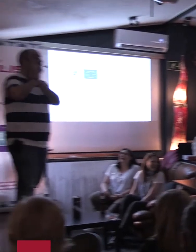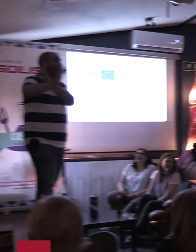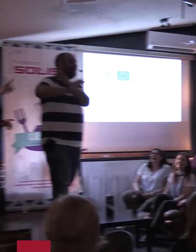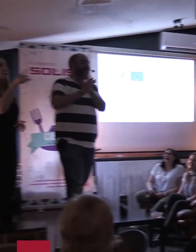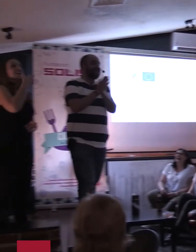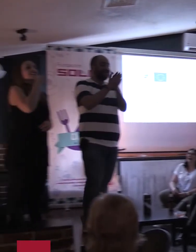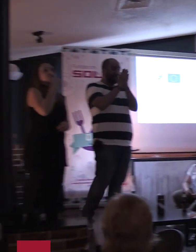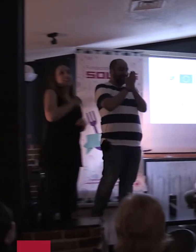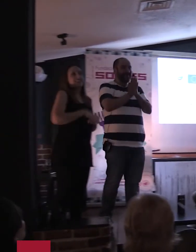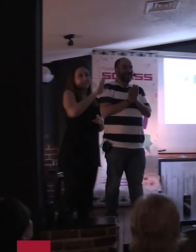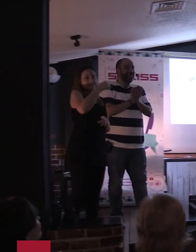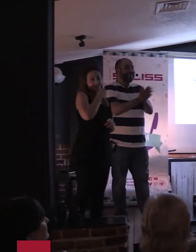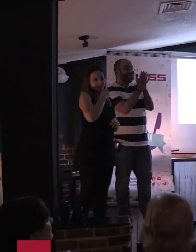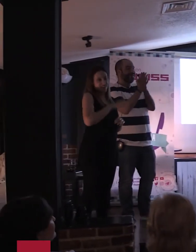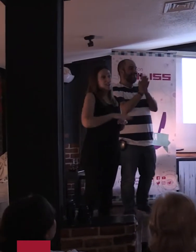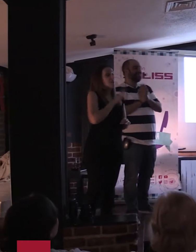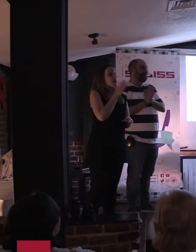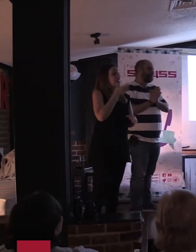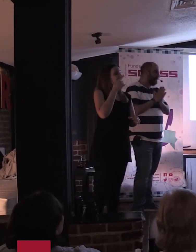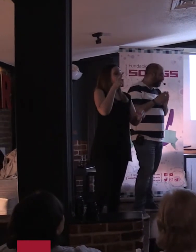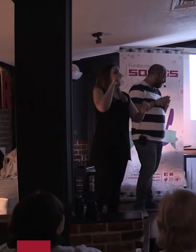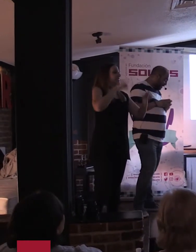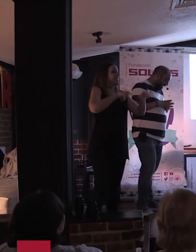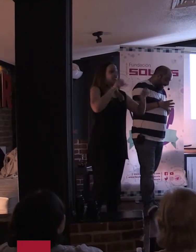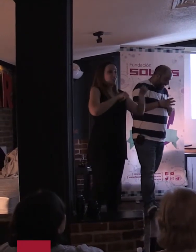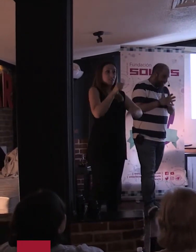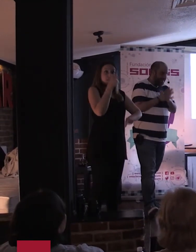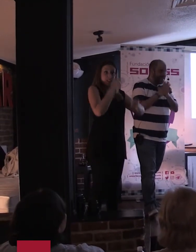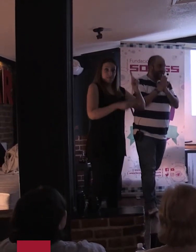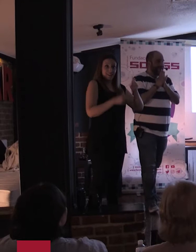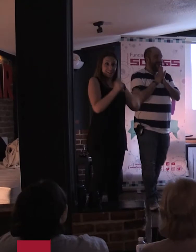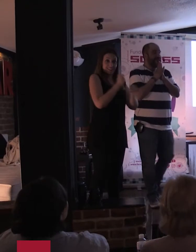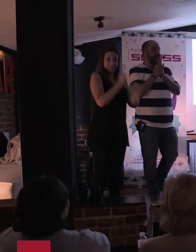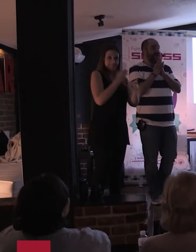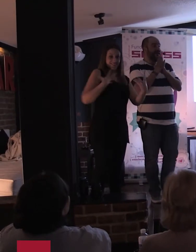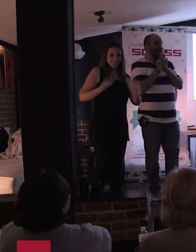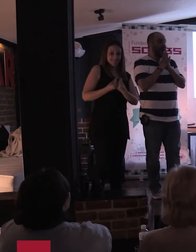Esa es fácil. Esa es fácil porque la mitad de los químicos del proyecto trabajan conmigo.